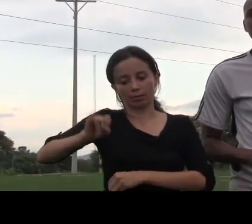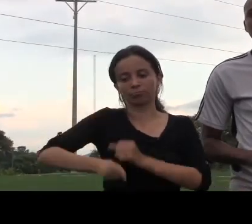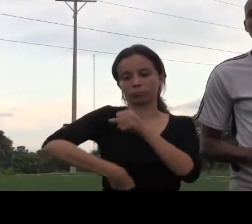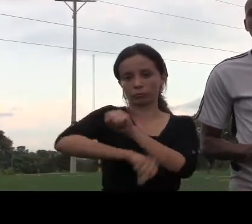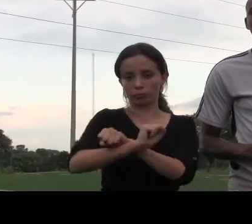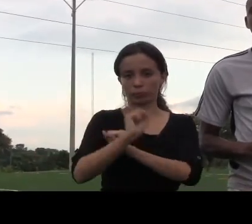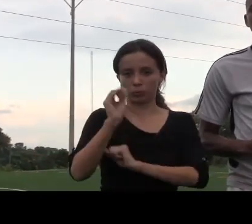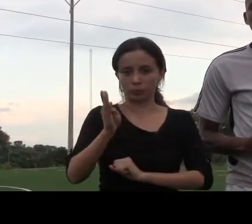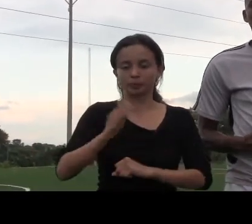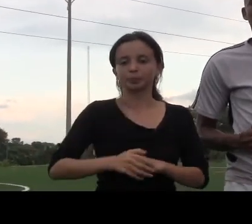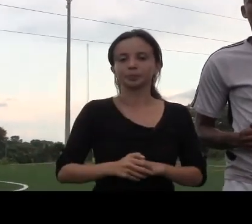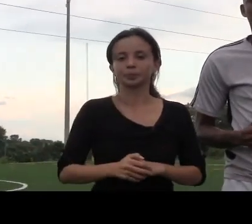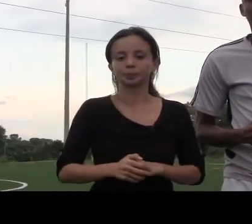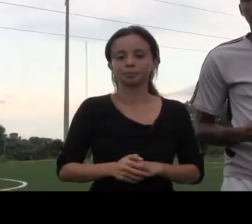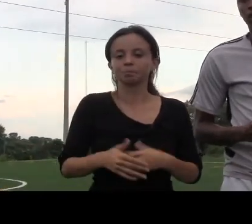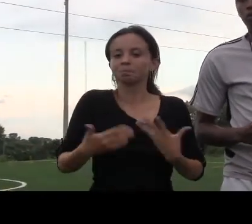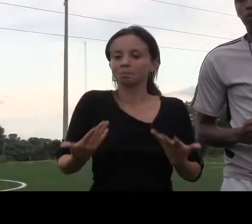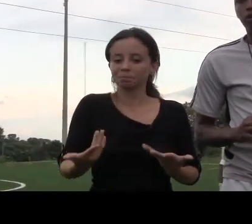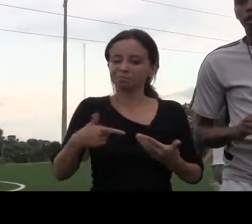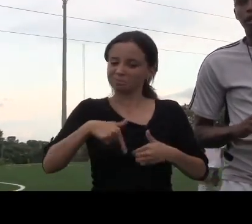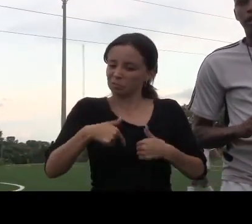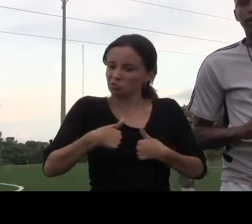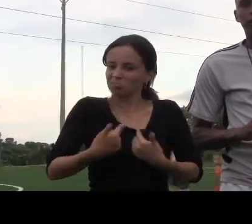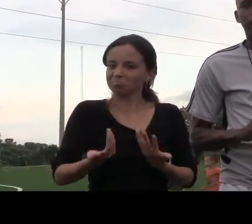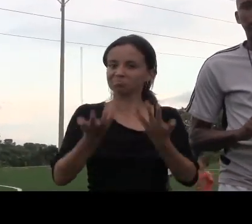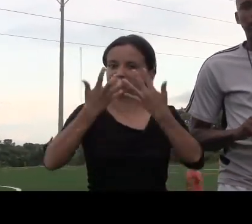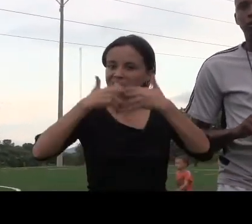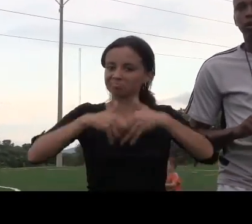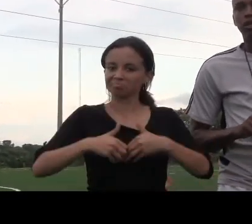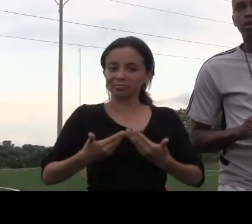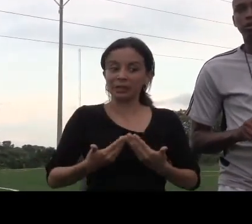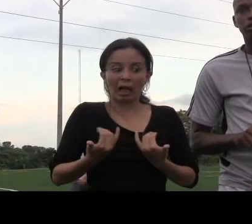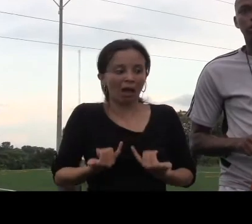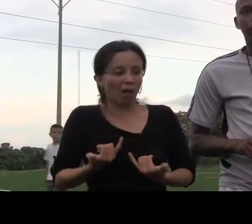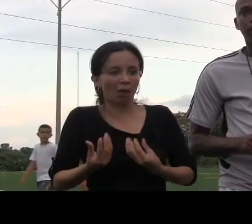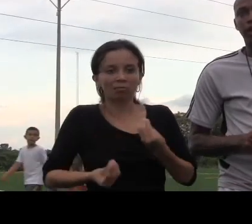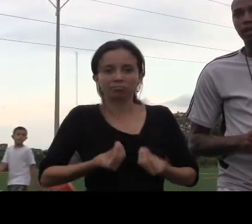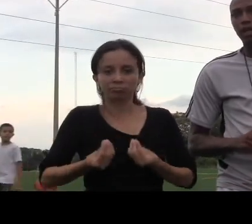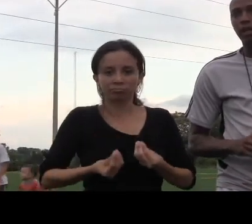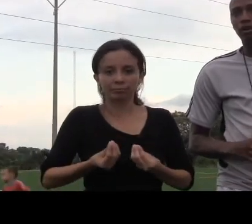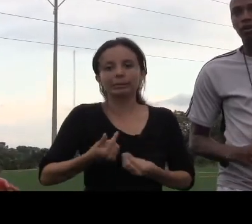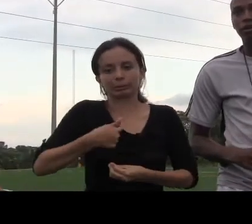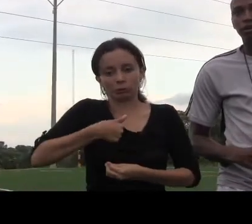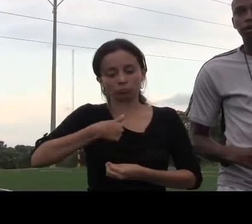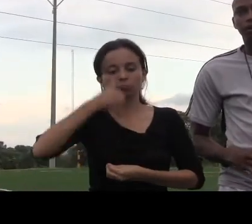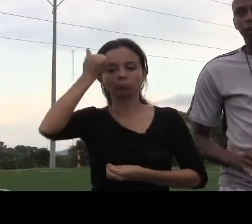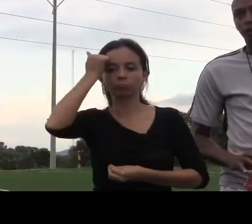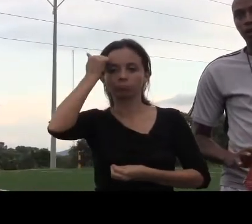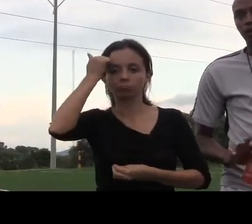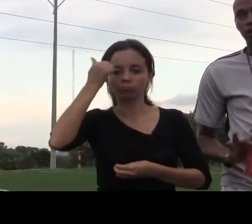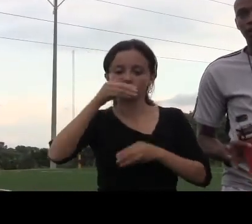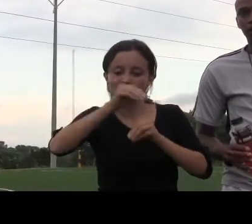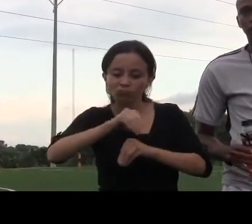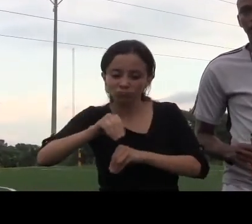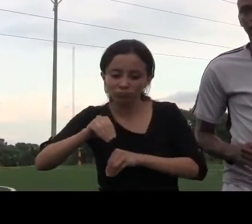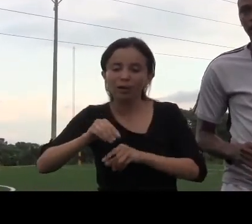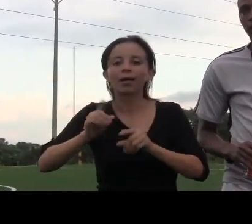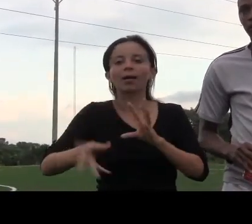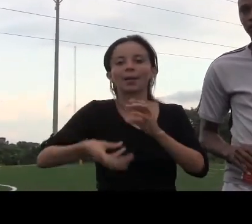Realmente la función que cumplo yo aquí es, en estos momentos soy entrenador, pero voy a coordinar toda la parte